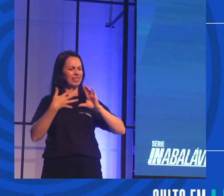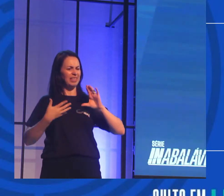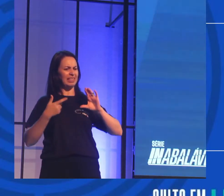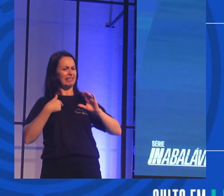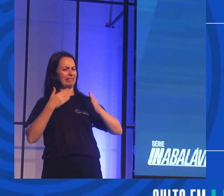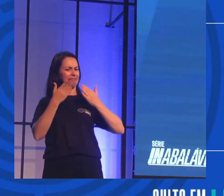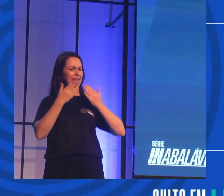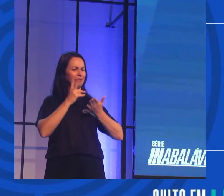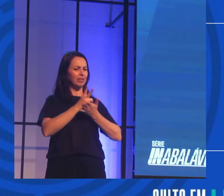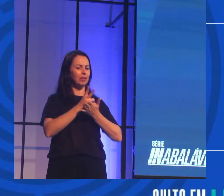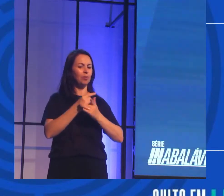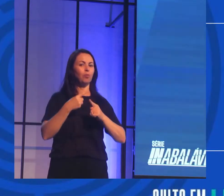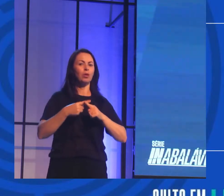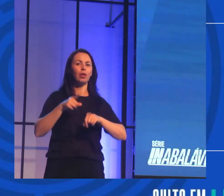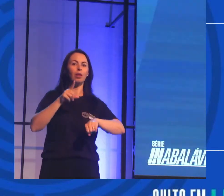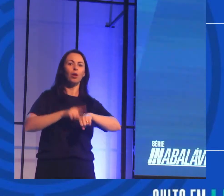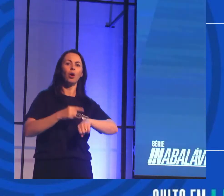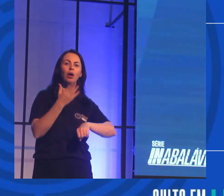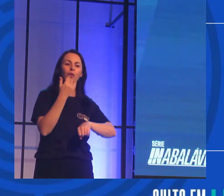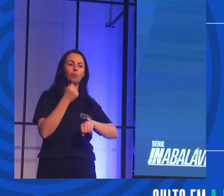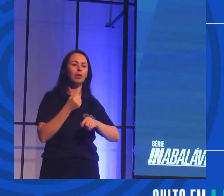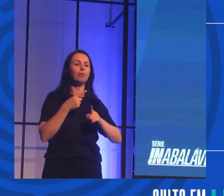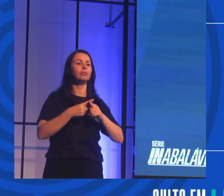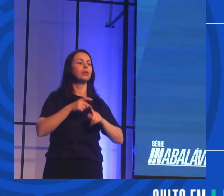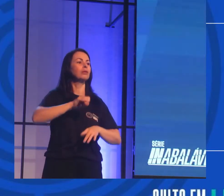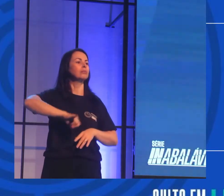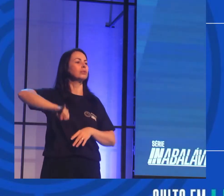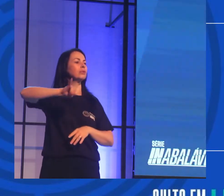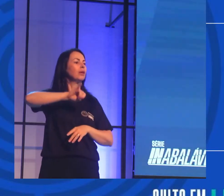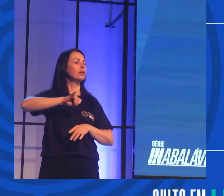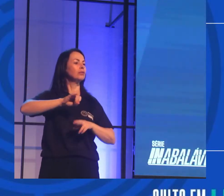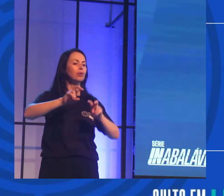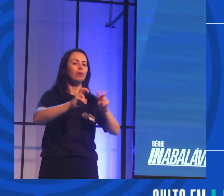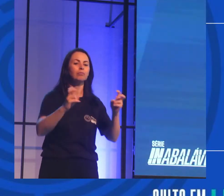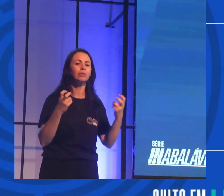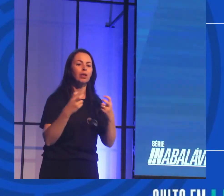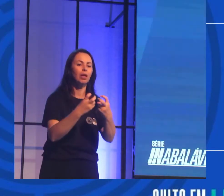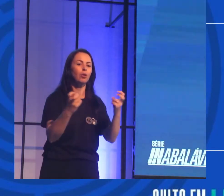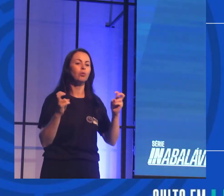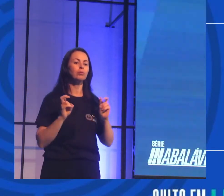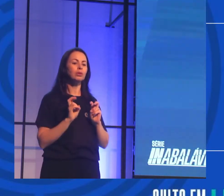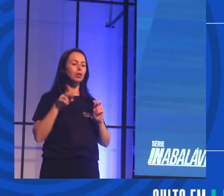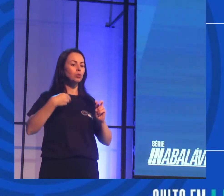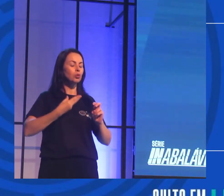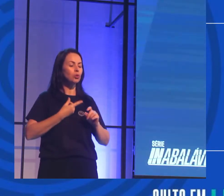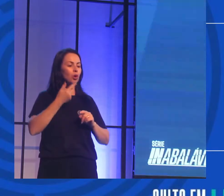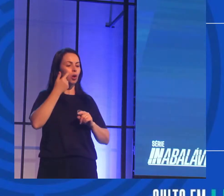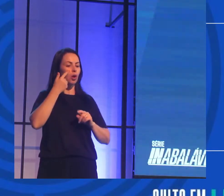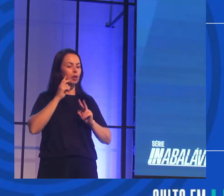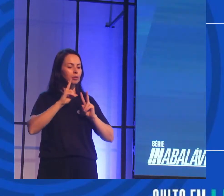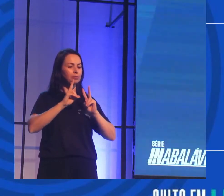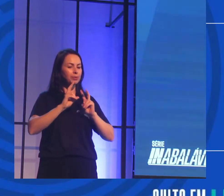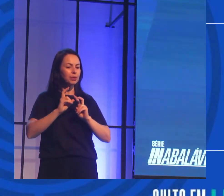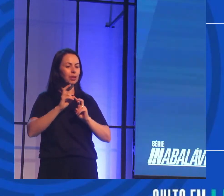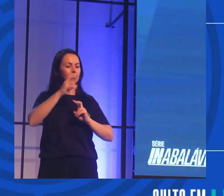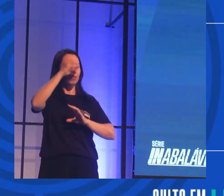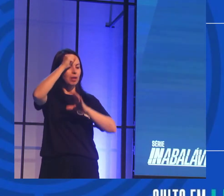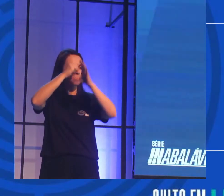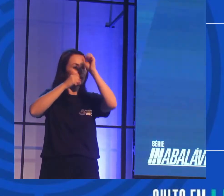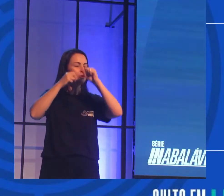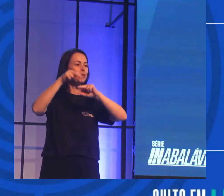aquele almoço foi importante, e aquilo, através daquilo veio Celebrando a Restauração e tantas outras coisas que têm